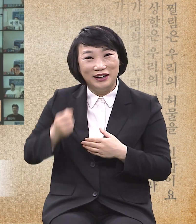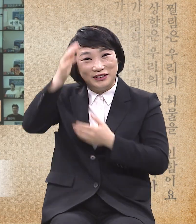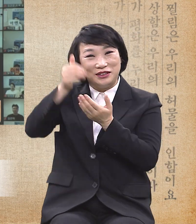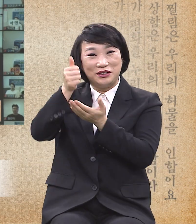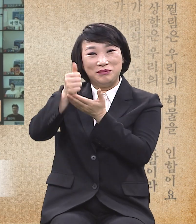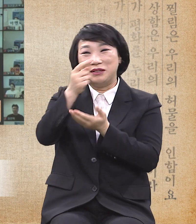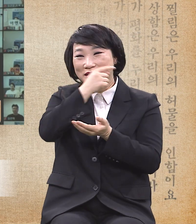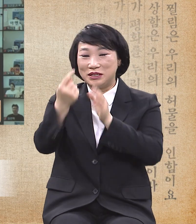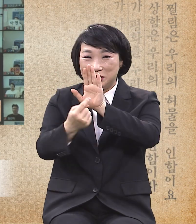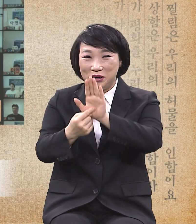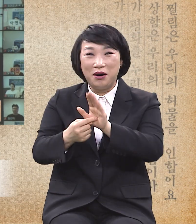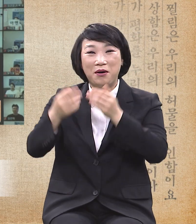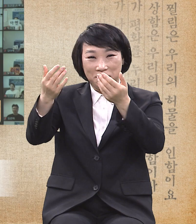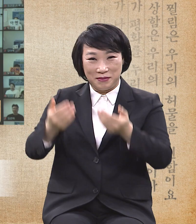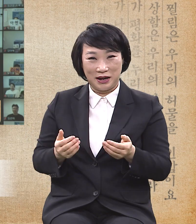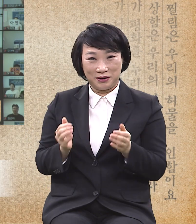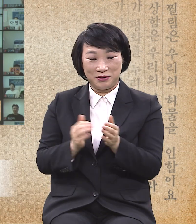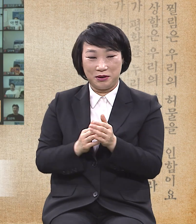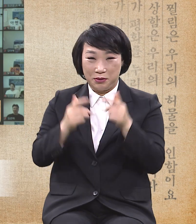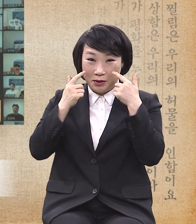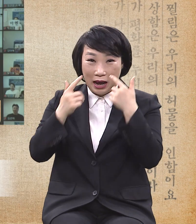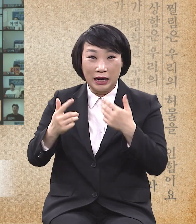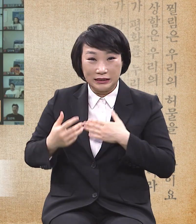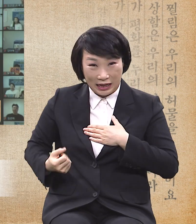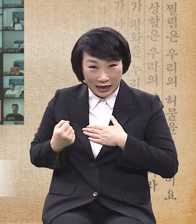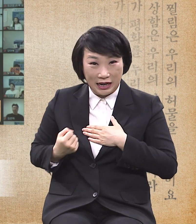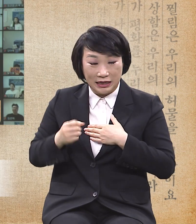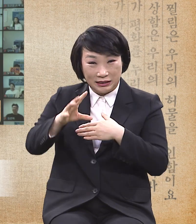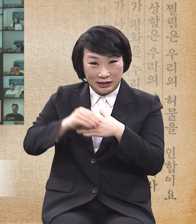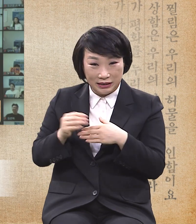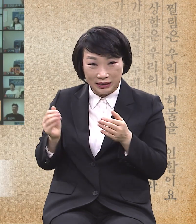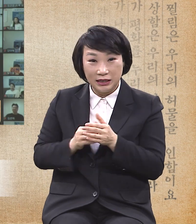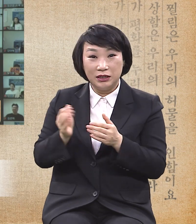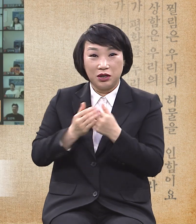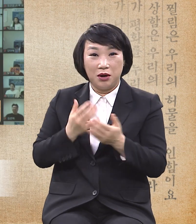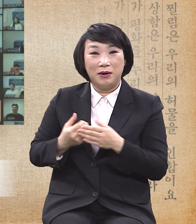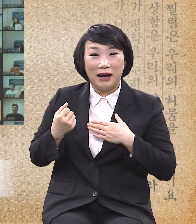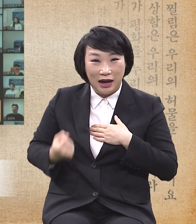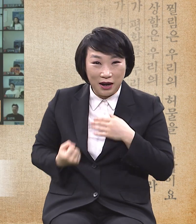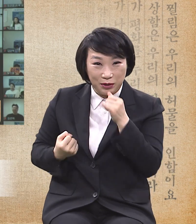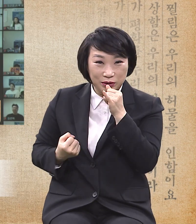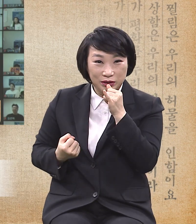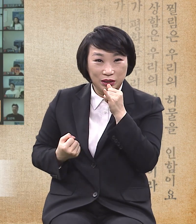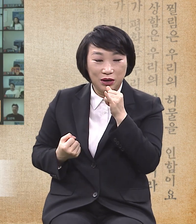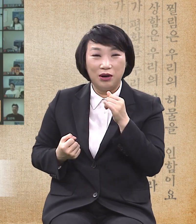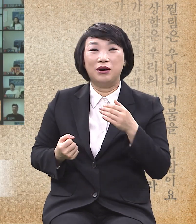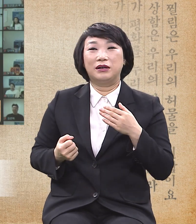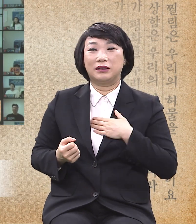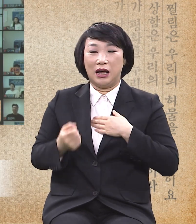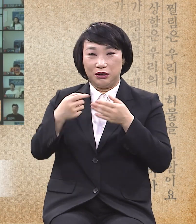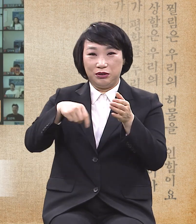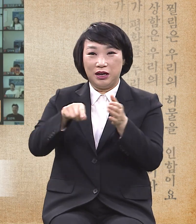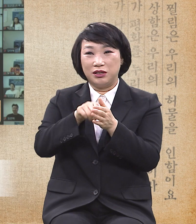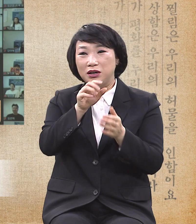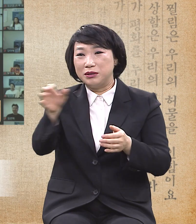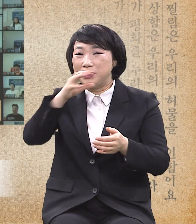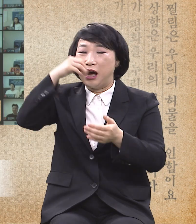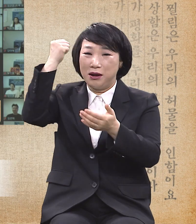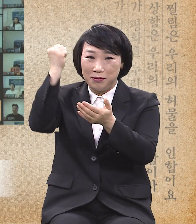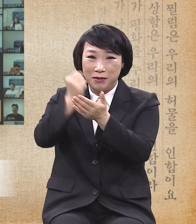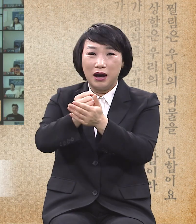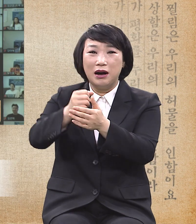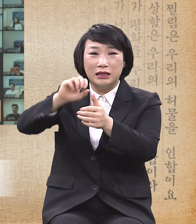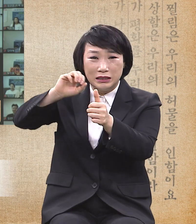성령으로 증거를 받고 확실하게 가진 경험을 가졌기에 나를 위해 찔리고